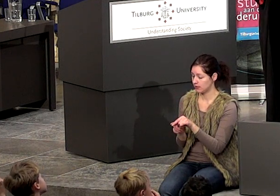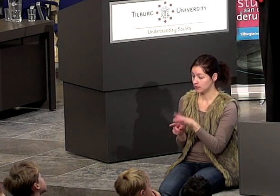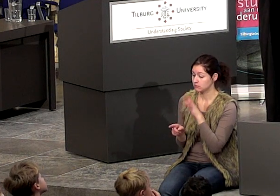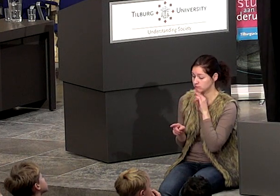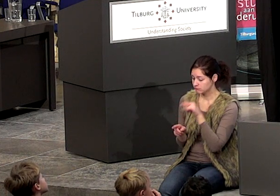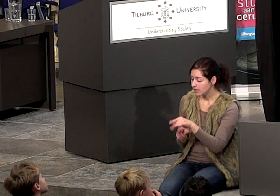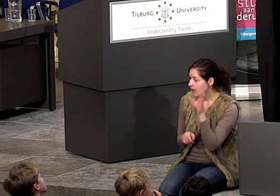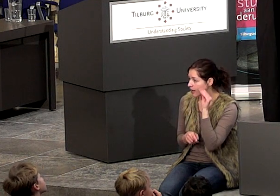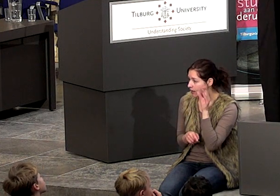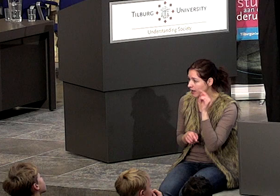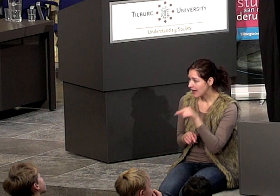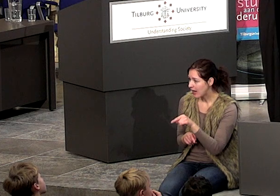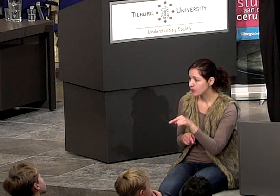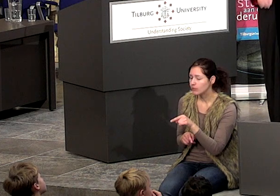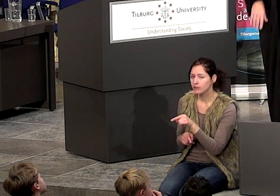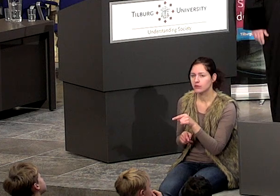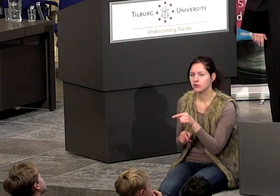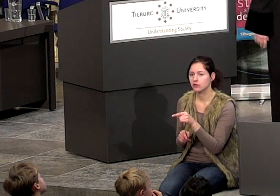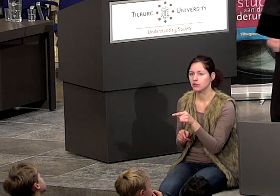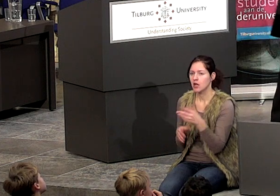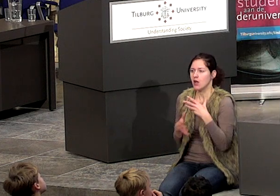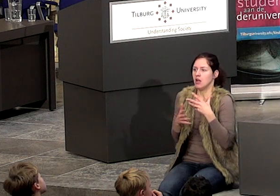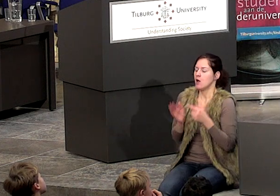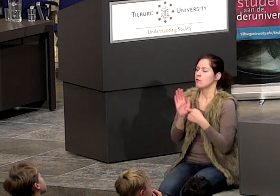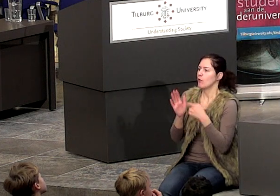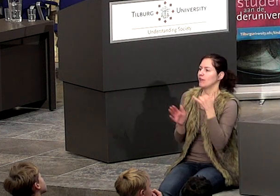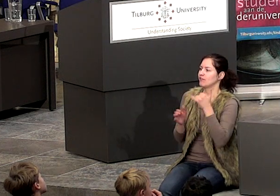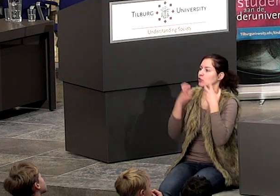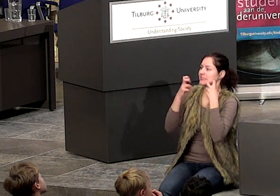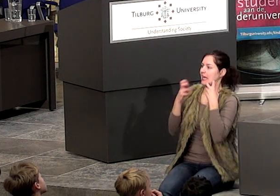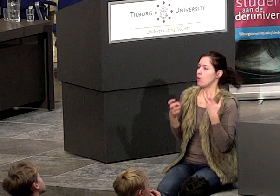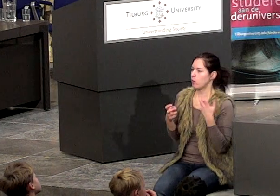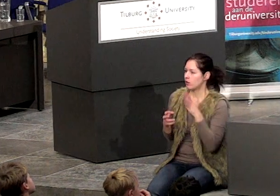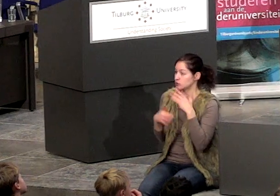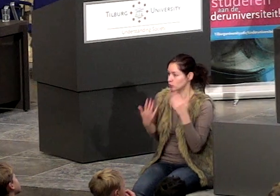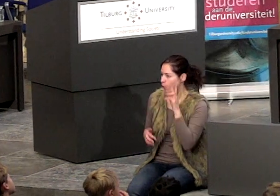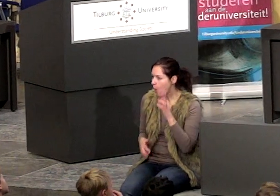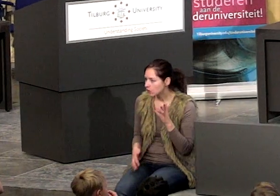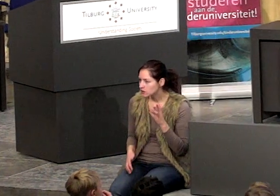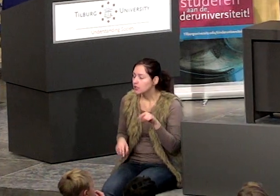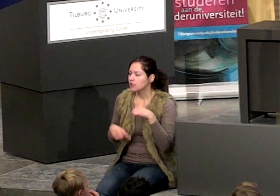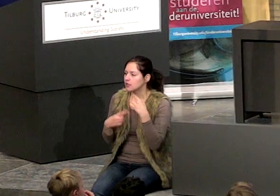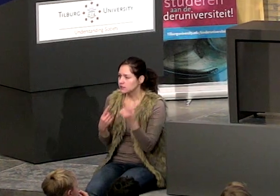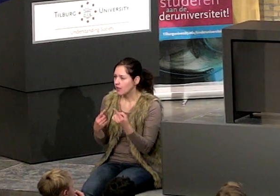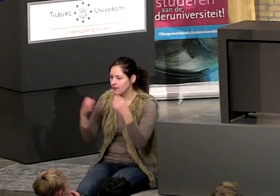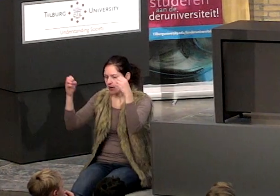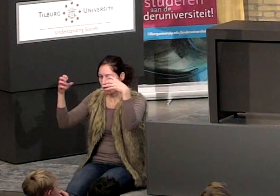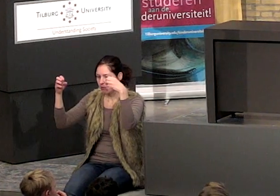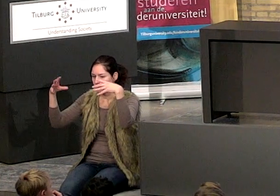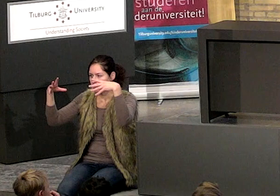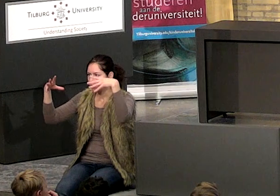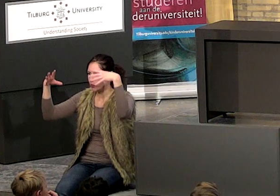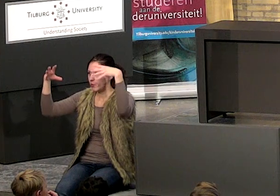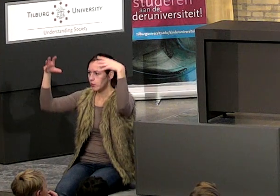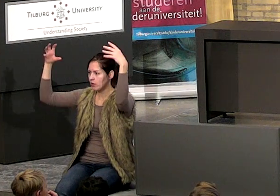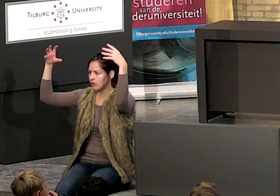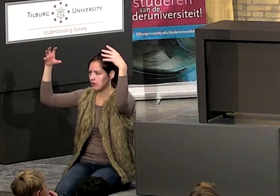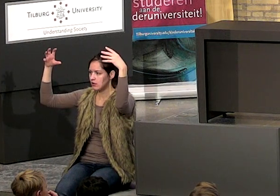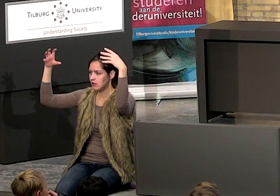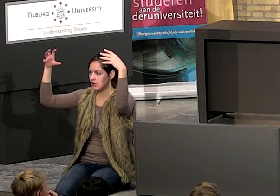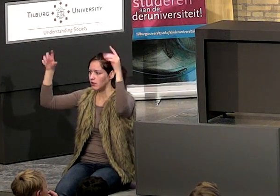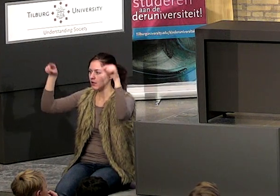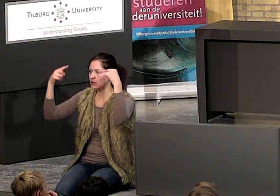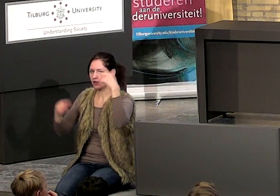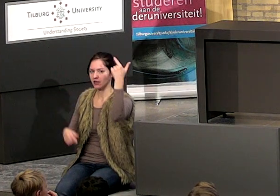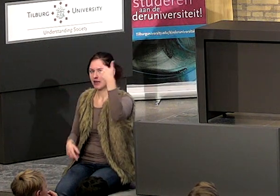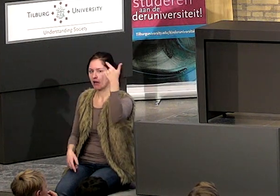geluid een bepaald karakter krijgt, bijvoorbeeld heel veel geschreeuw, dan gaan de lampen hoger, dan gaan